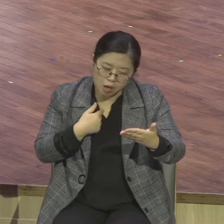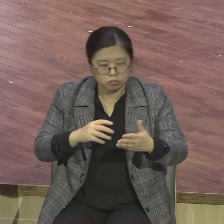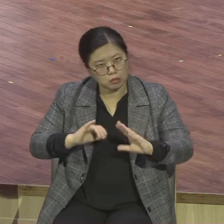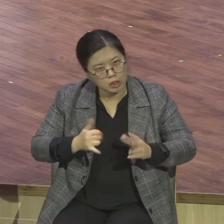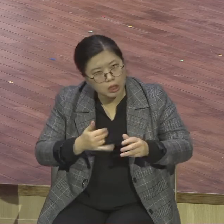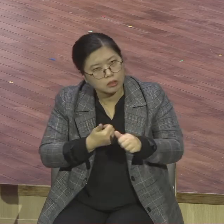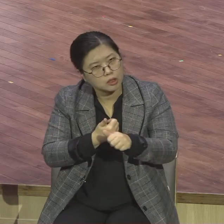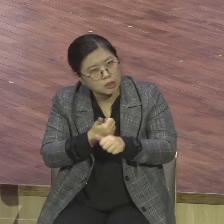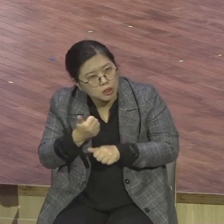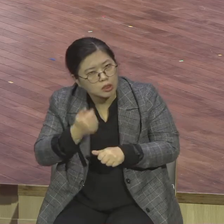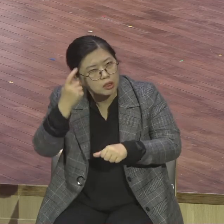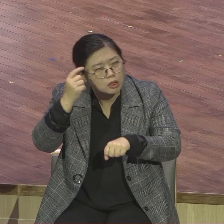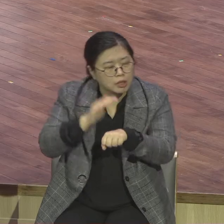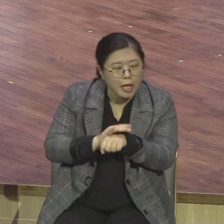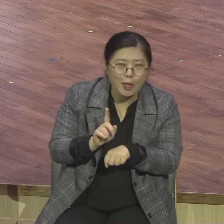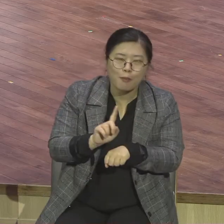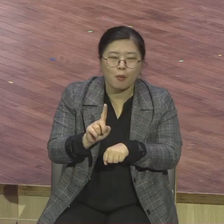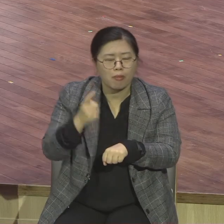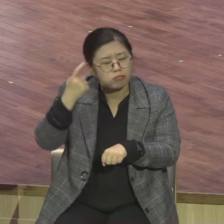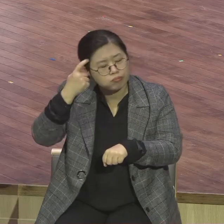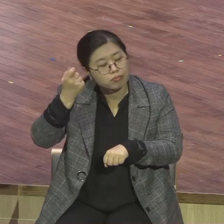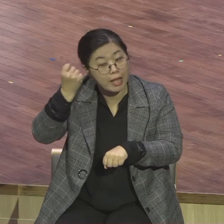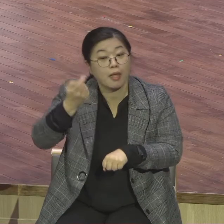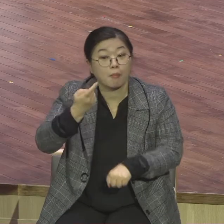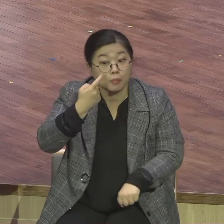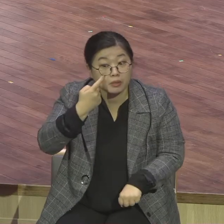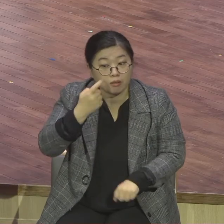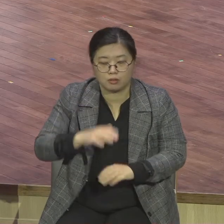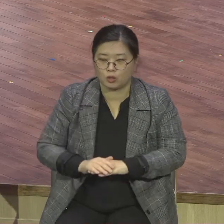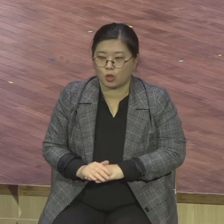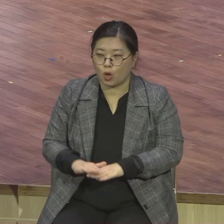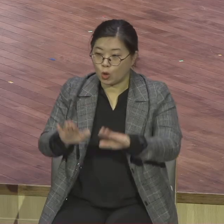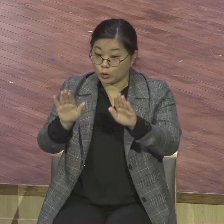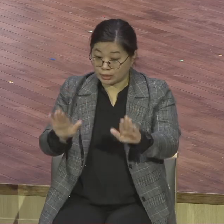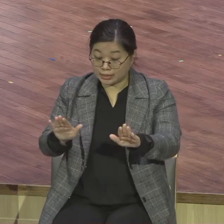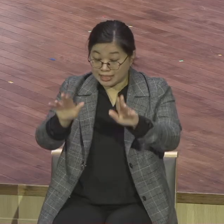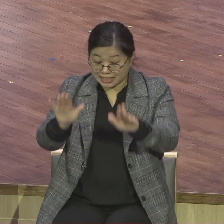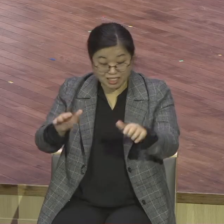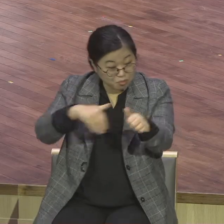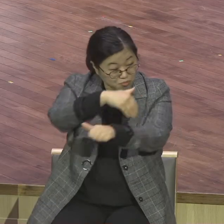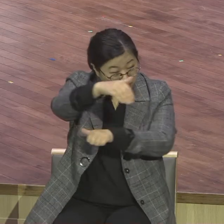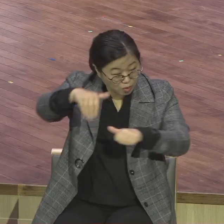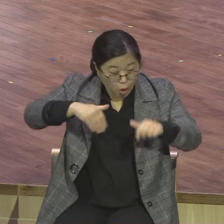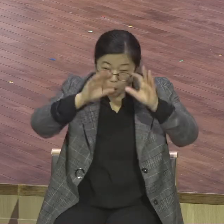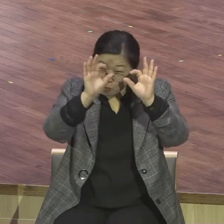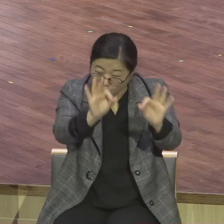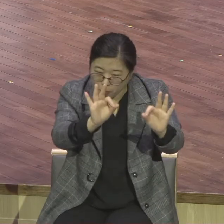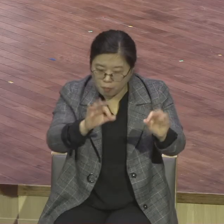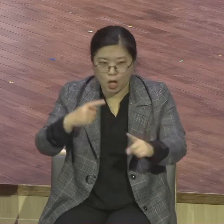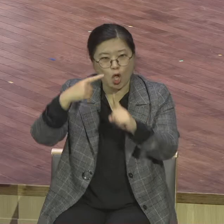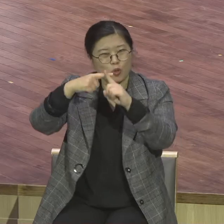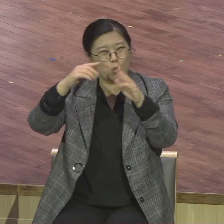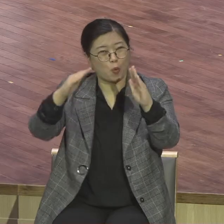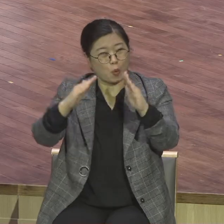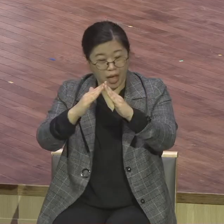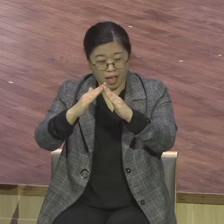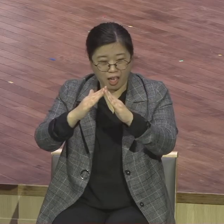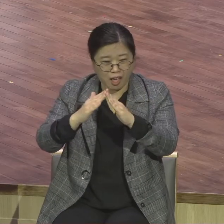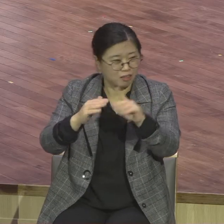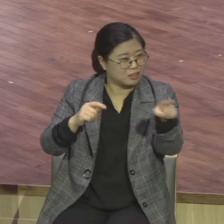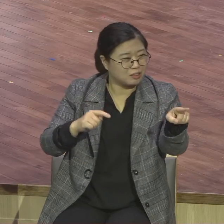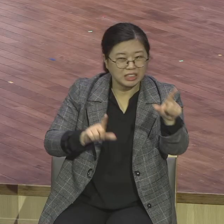대한 인식, 땅바닥에 떨어져 있어요. 그래서 마치 맛을 잃은 소금처럼 그렇게 밖에